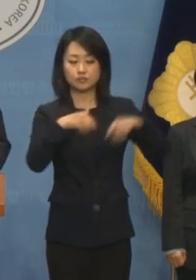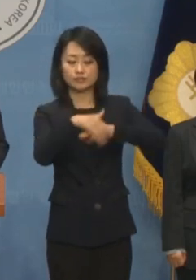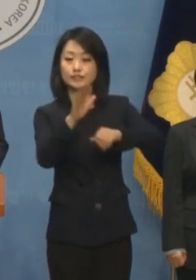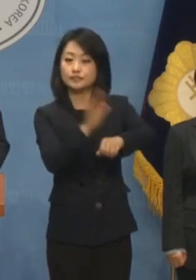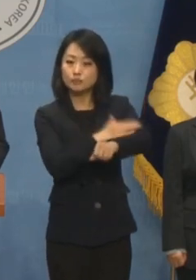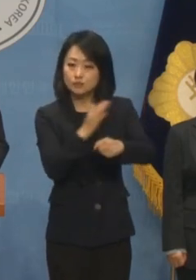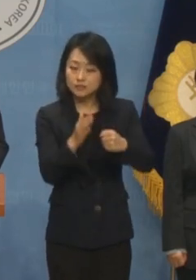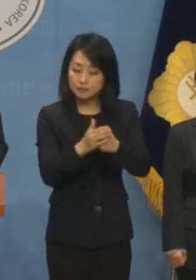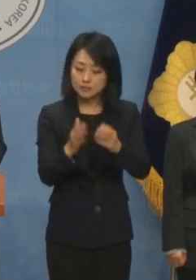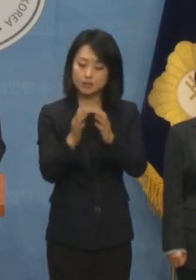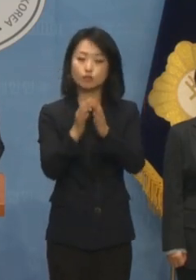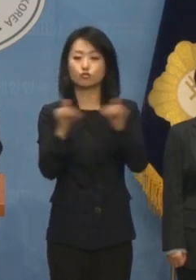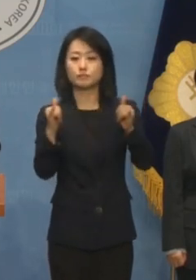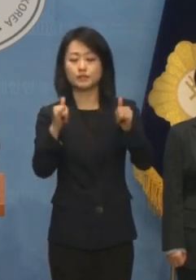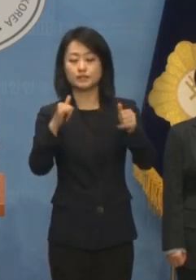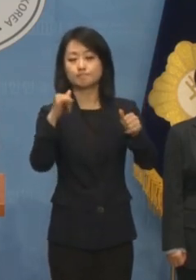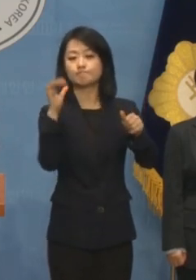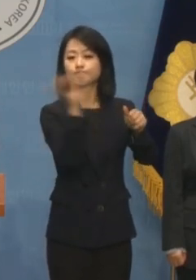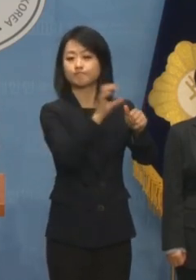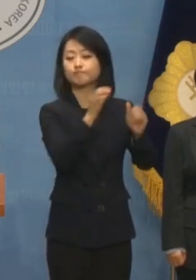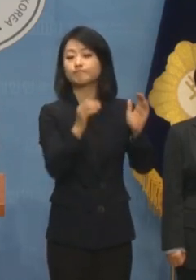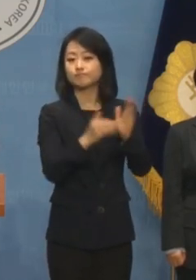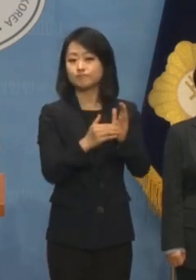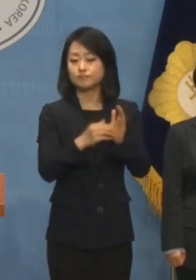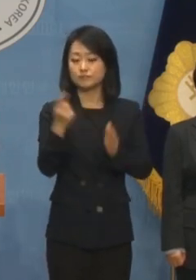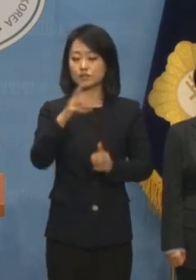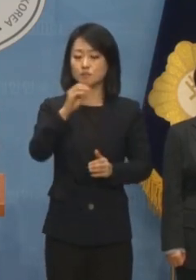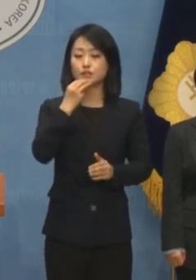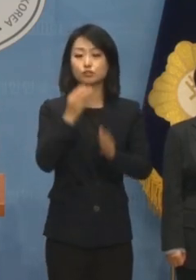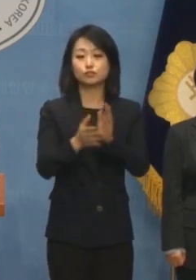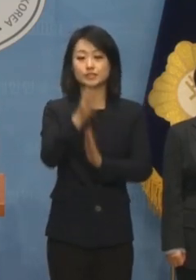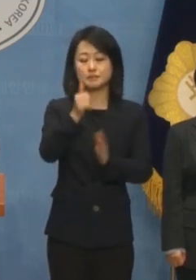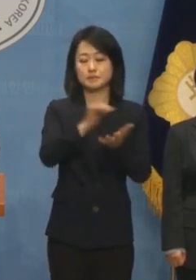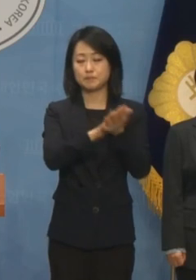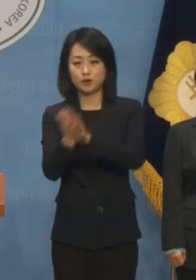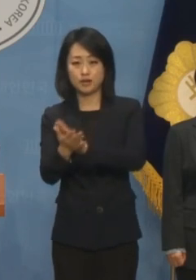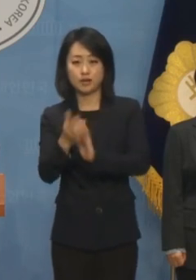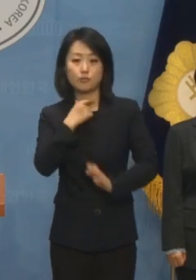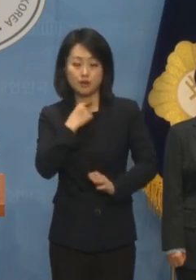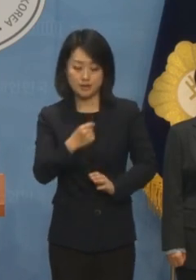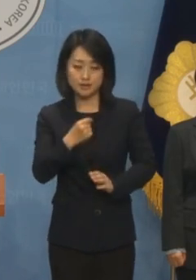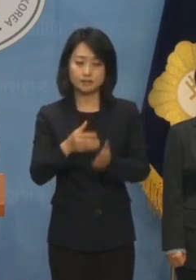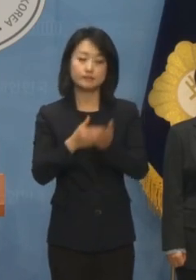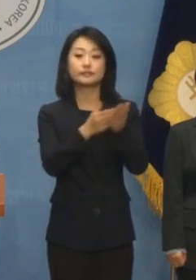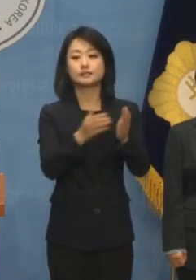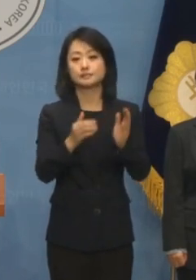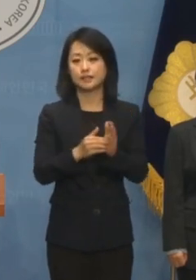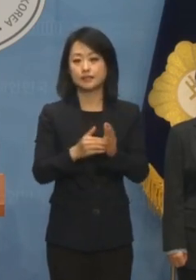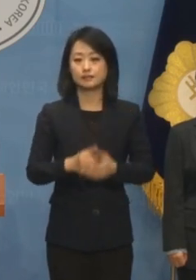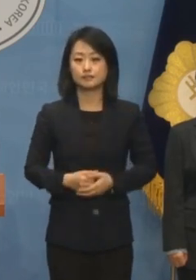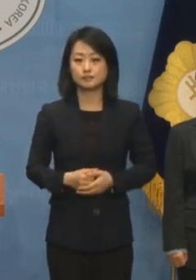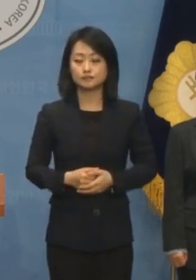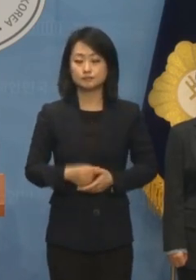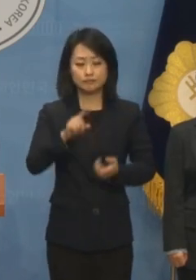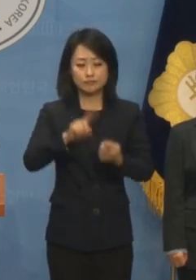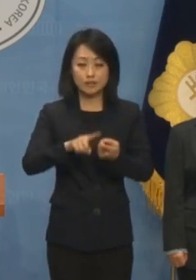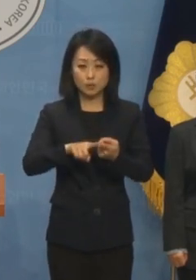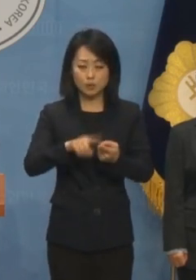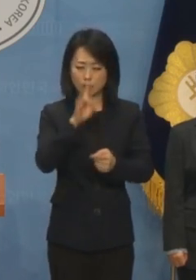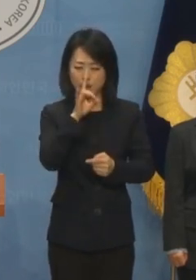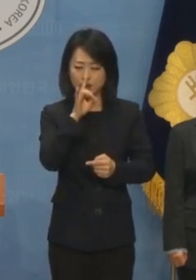국민들은 회초리를 들었고 천만 서울 시민도 변화를 요구하는 선택을 했습니다. 이대로는 안